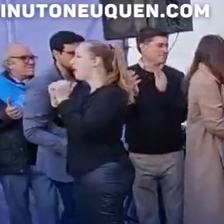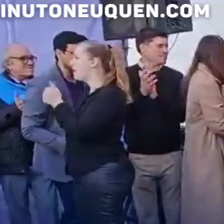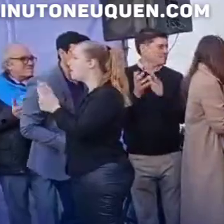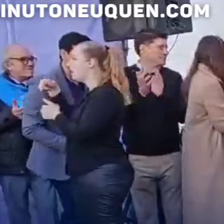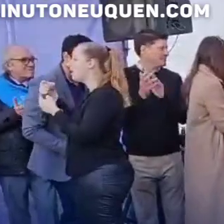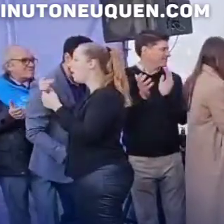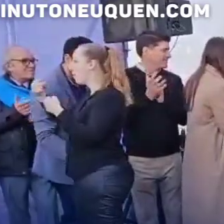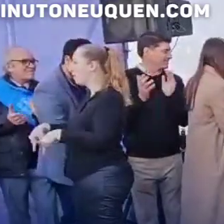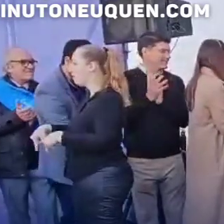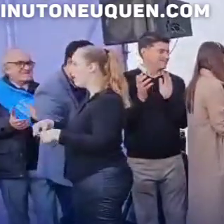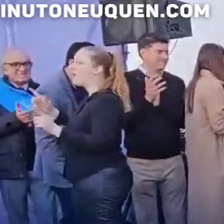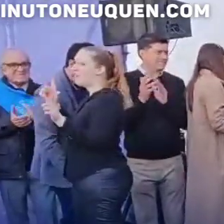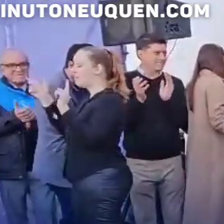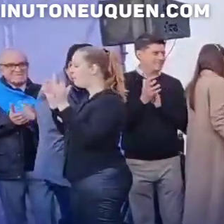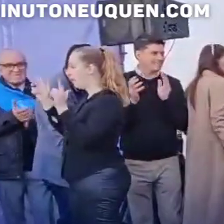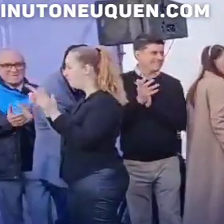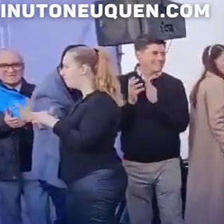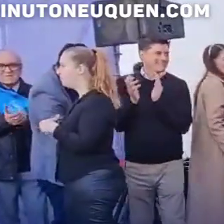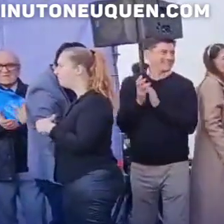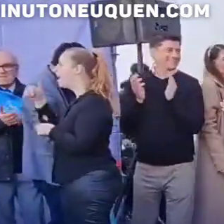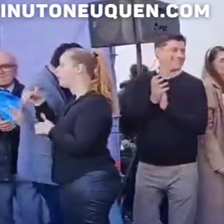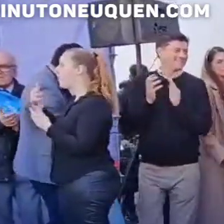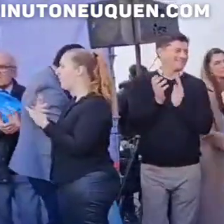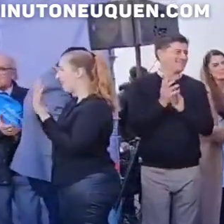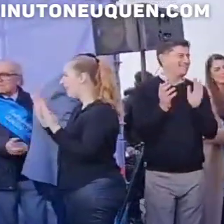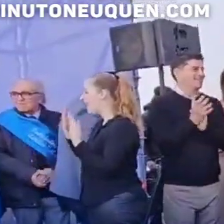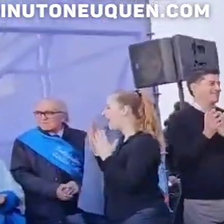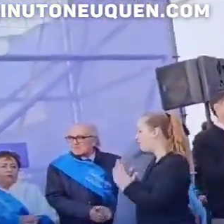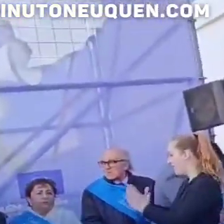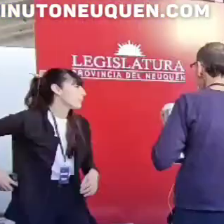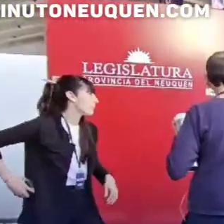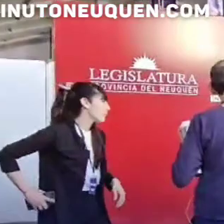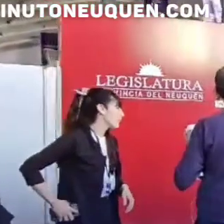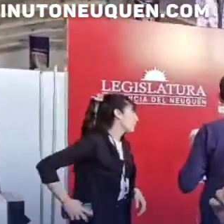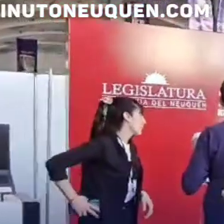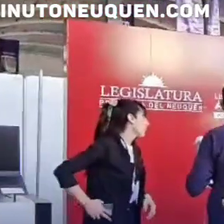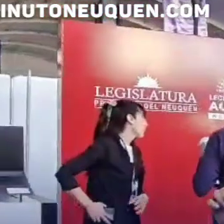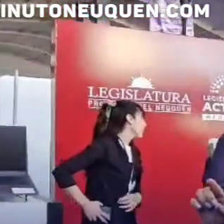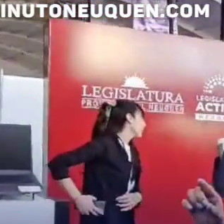en esta inauguración, a disfrutar de estos días de nuestra feria de 14.